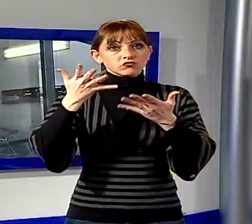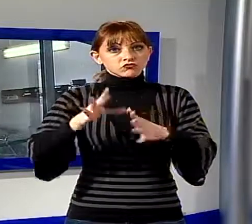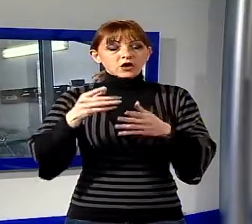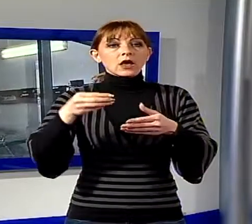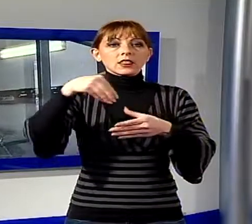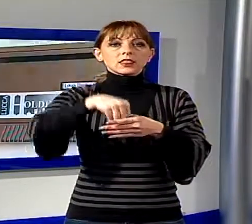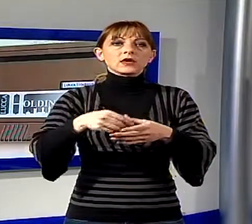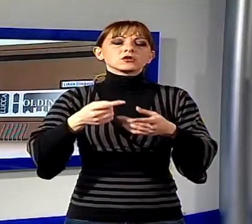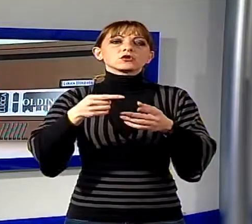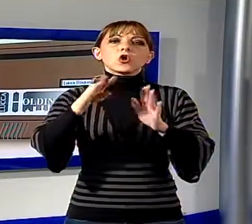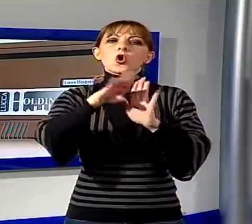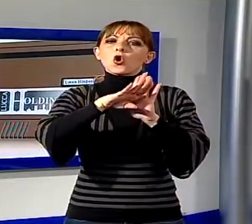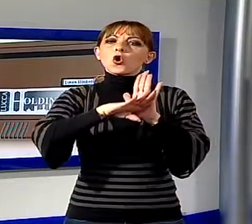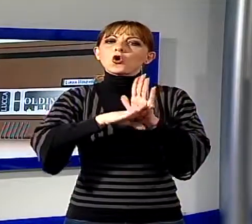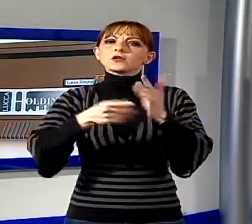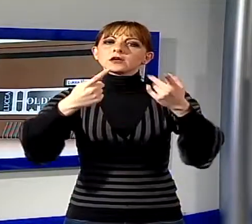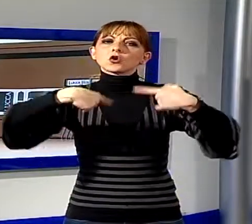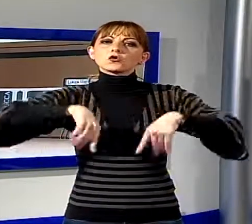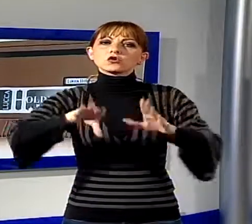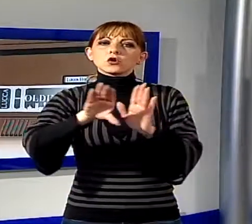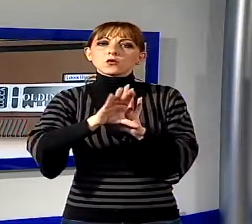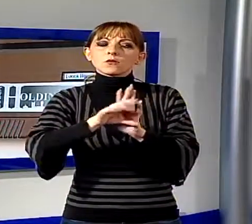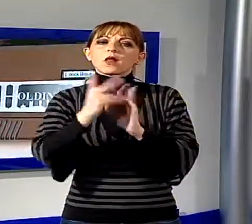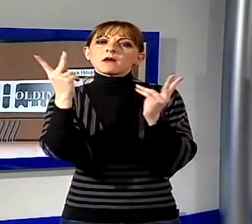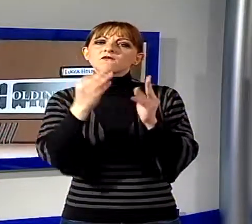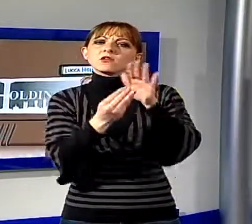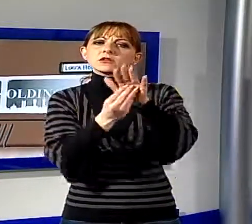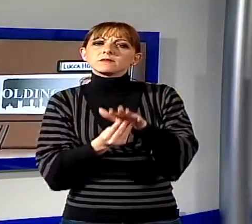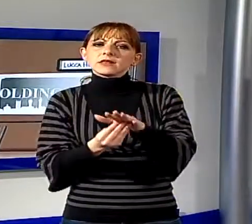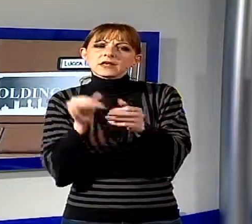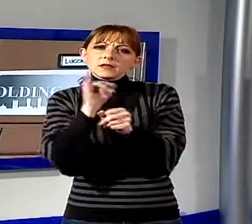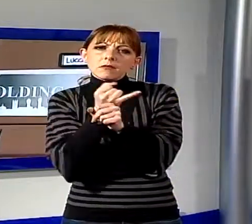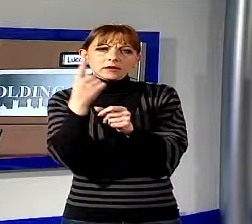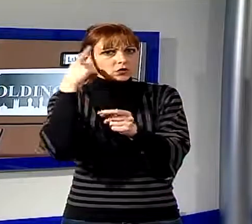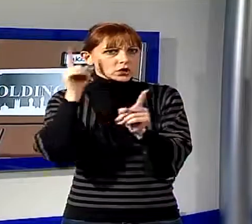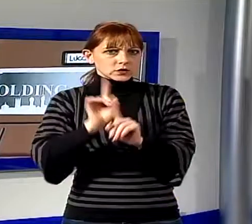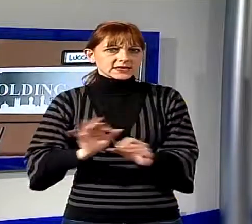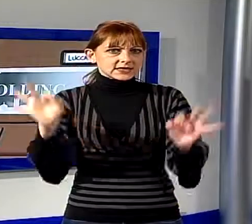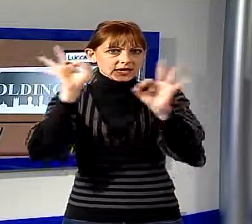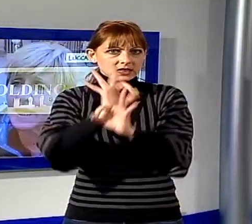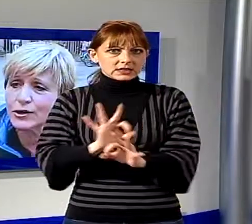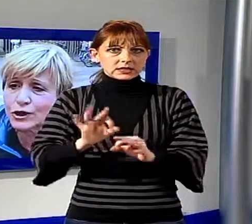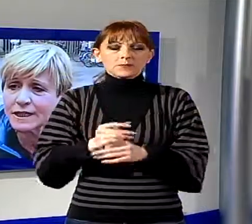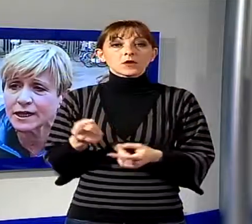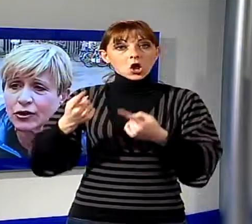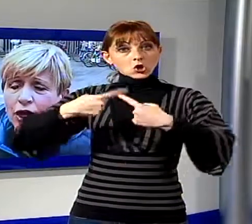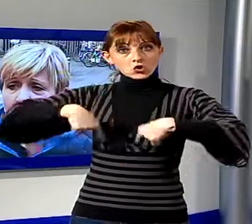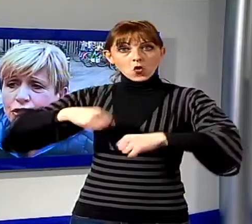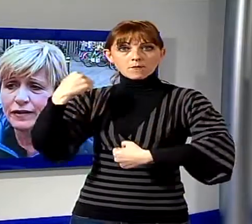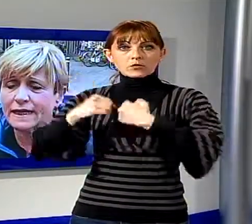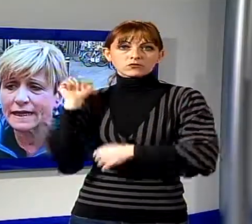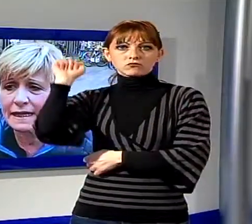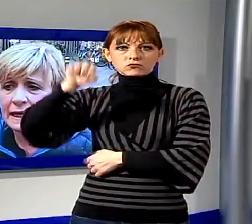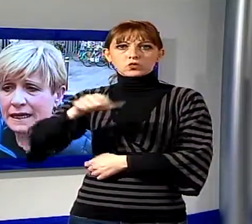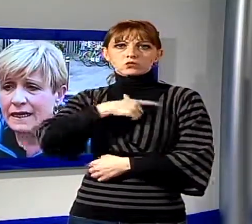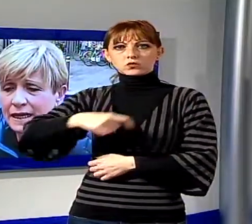che i dipendenti conoscano i dettagli. Noi ci siamo un po' dibattuti in modo particolare col sindaco,